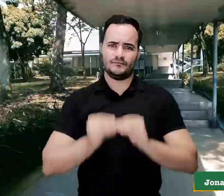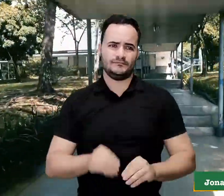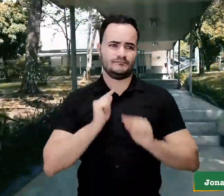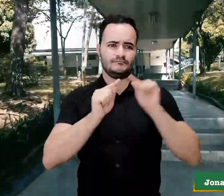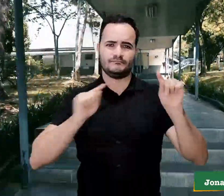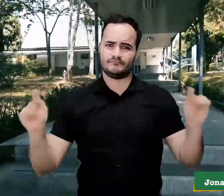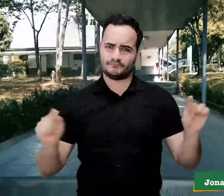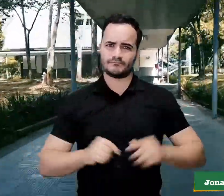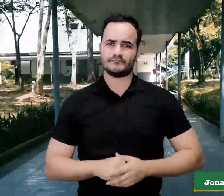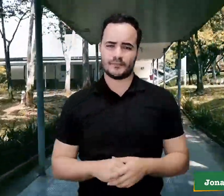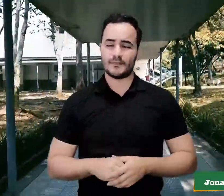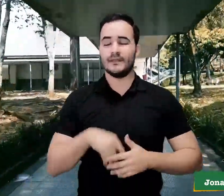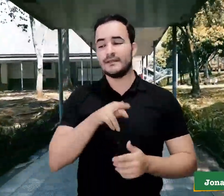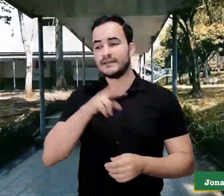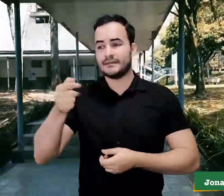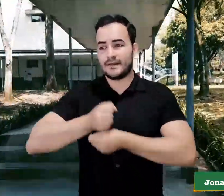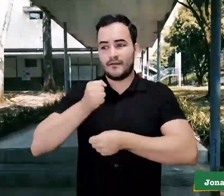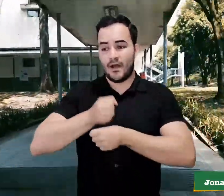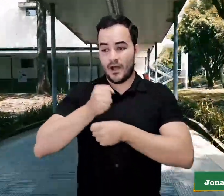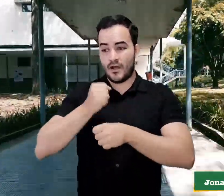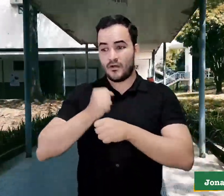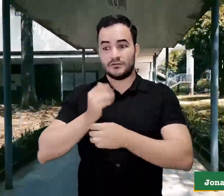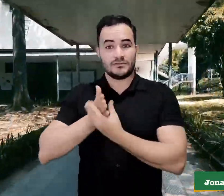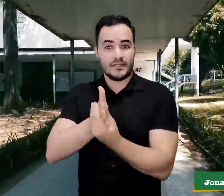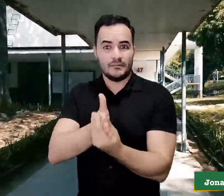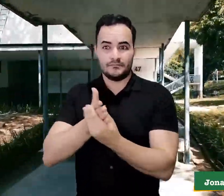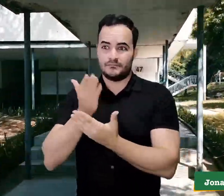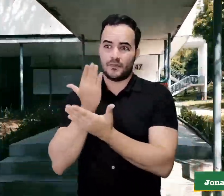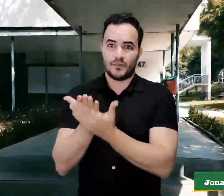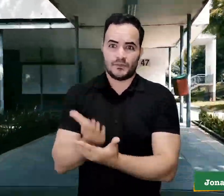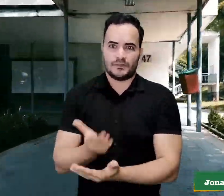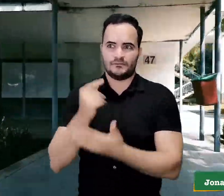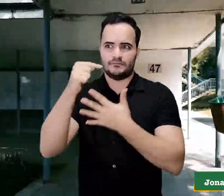y diferentes tipos de trabajos, ¿cierto?